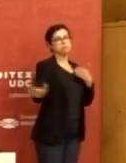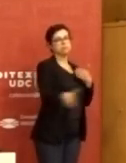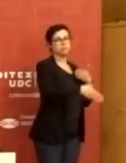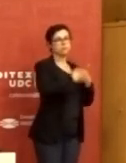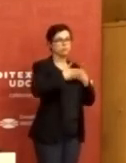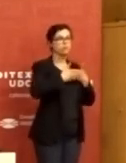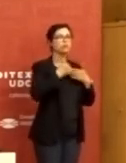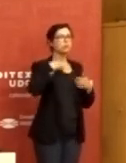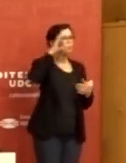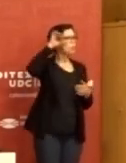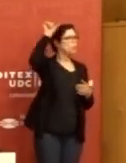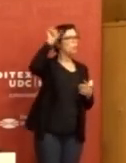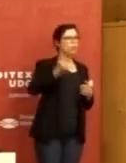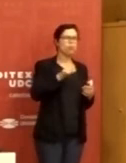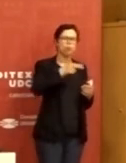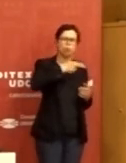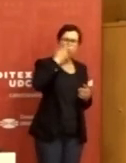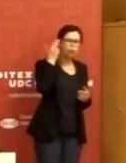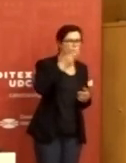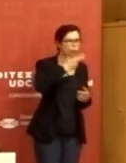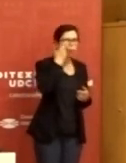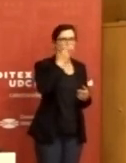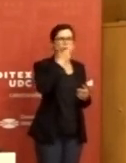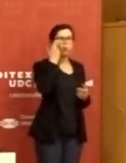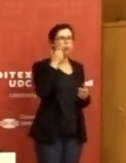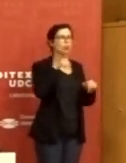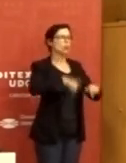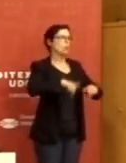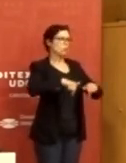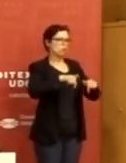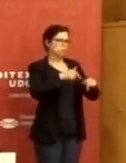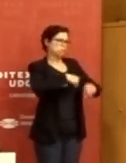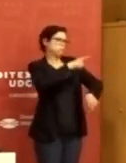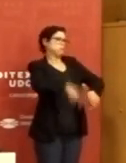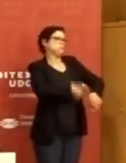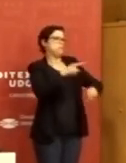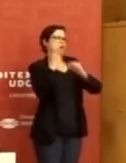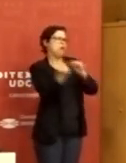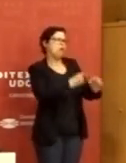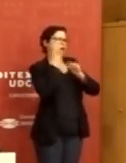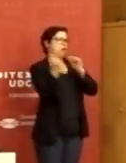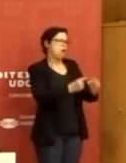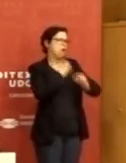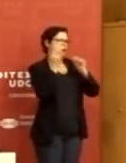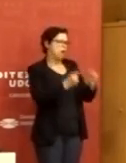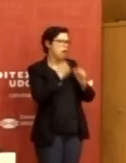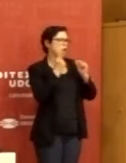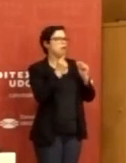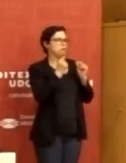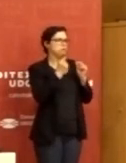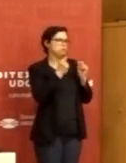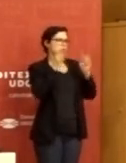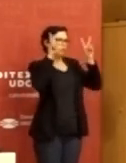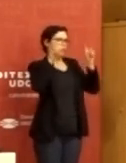que ha sido interesantísima, desde luego. Seguro que podemos estar aquí hablando muchas horas y planteando temas, porque el tema es